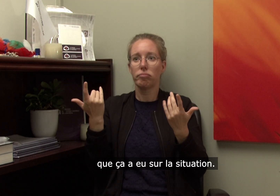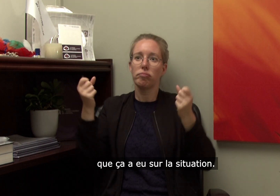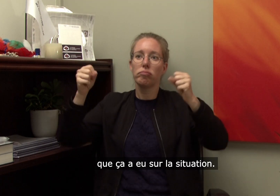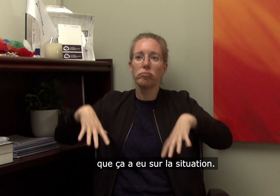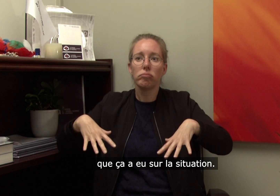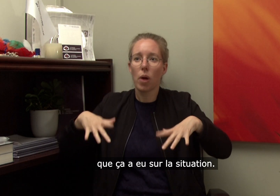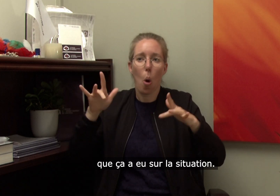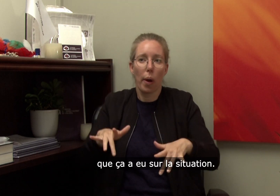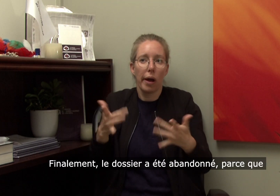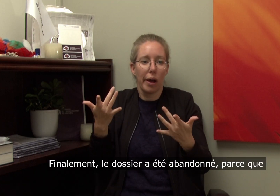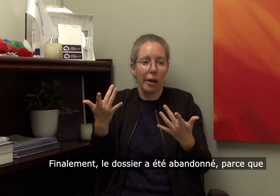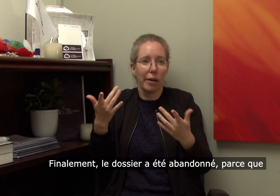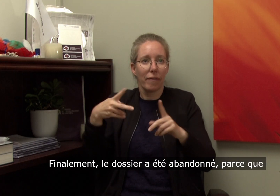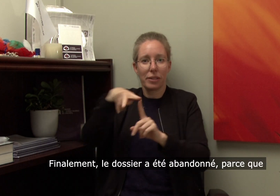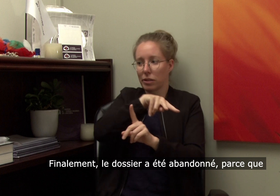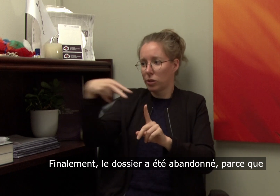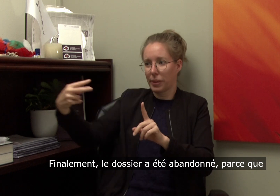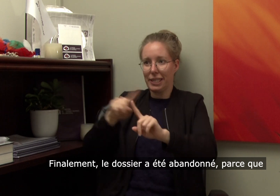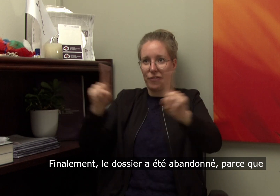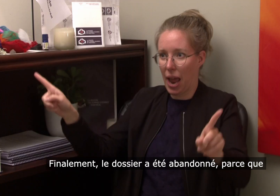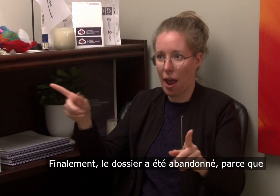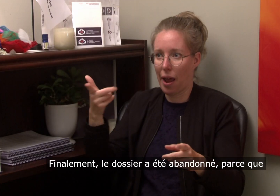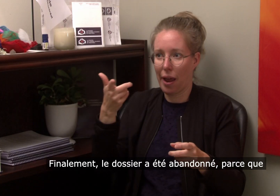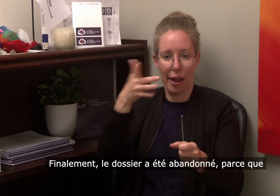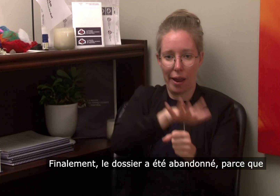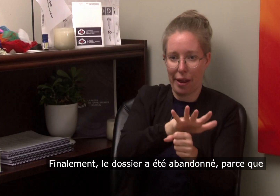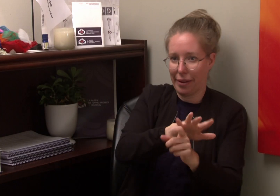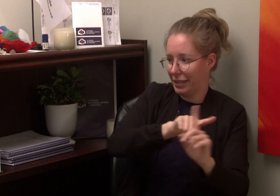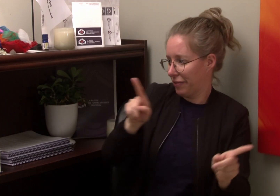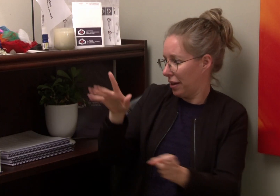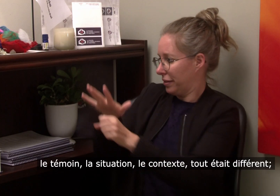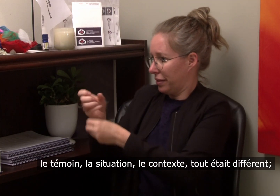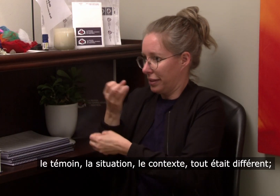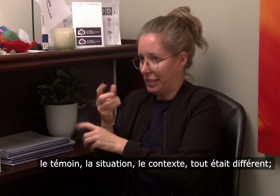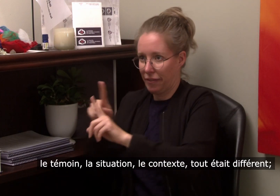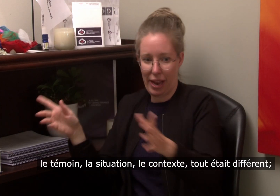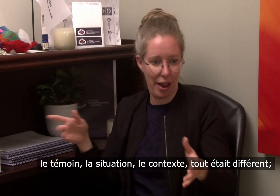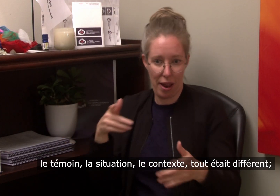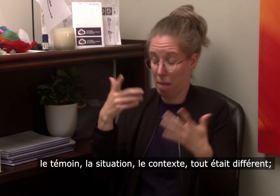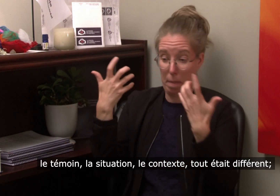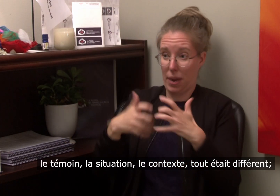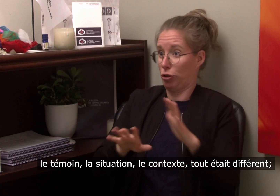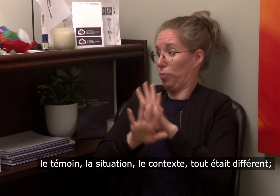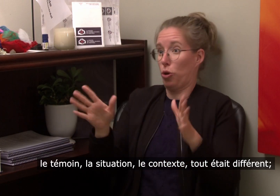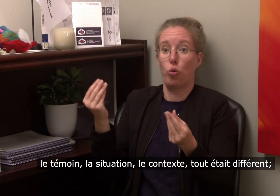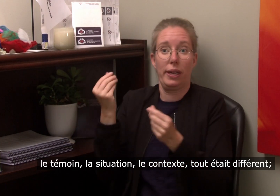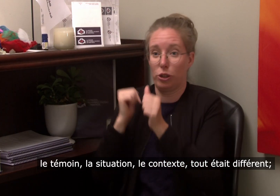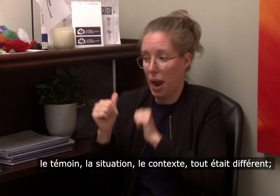eu sur la situation. Alors, finalement, le dossier a été abandonné parce que le témoin, la situation, le contexte, tout était différent. Il n'y a